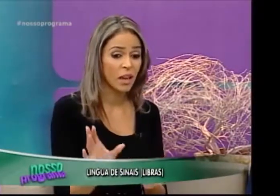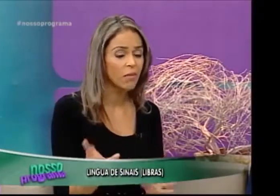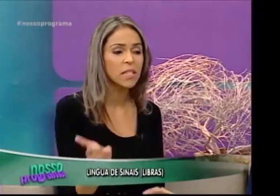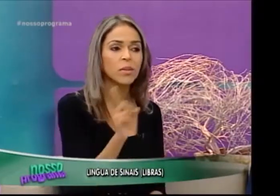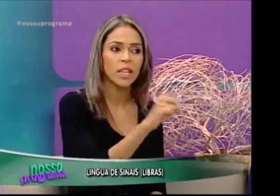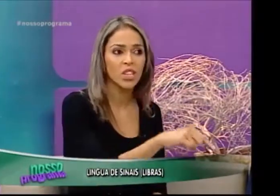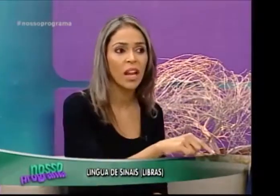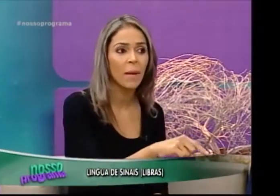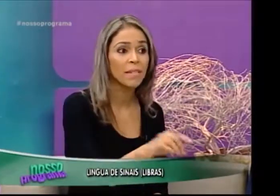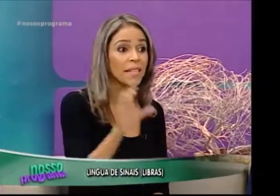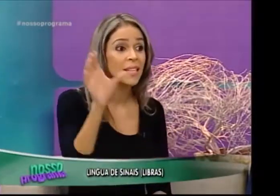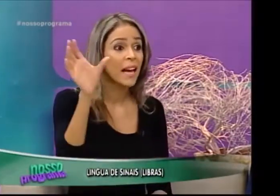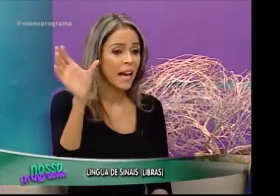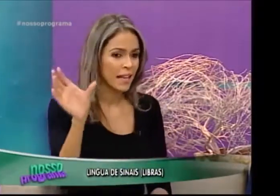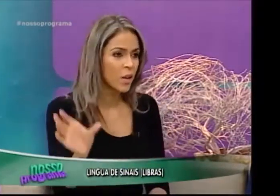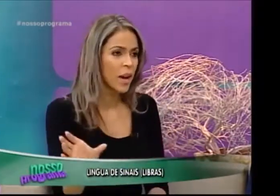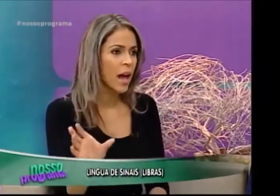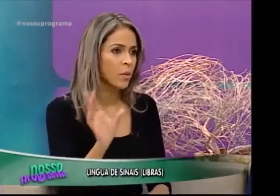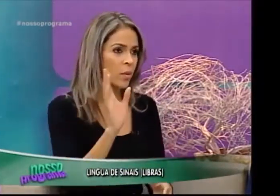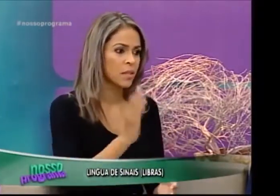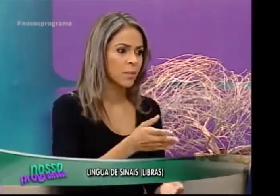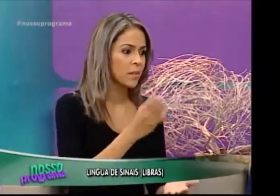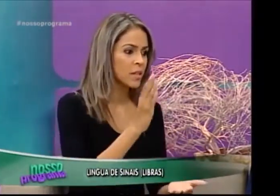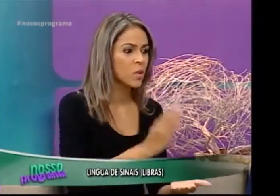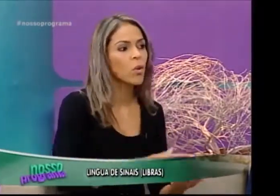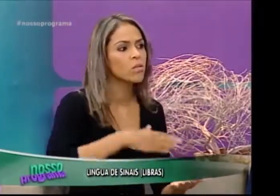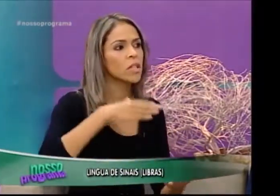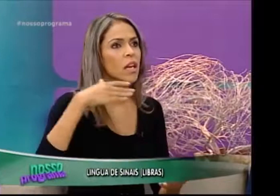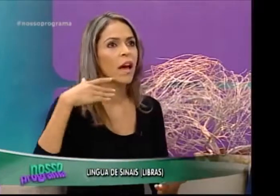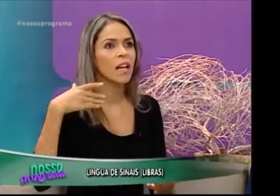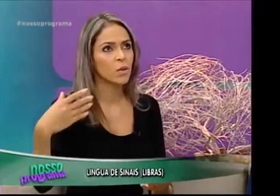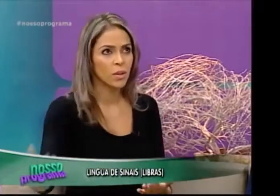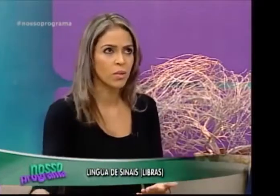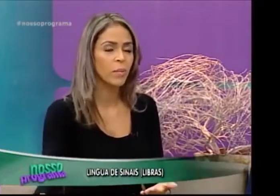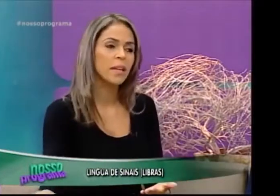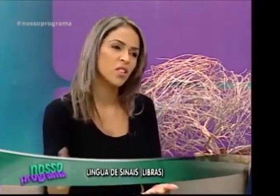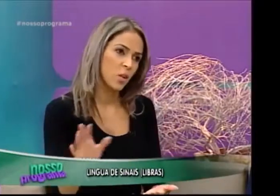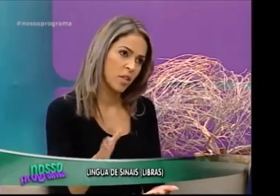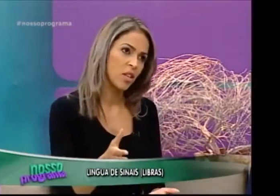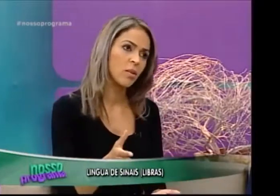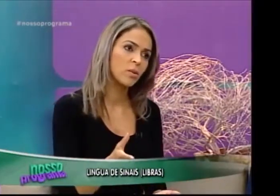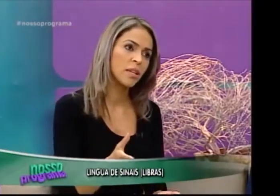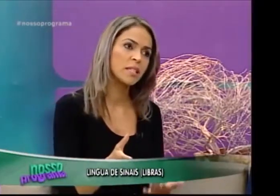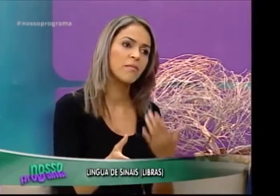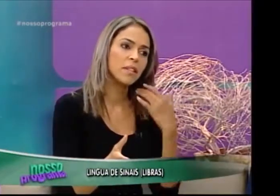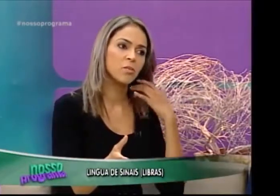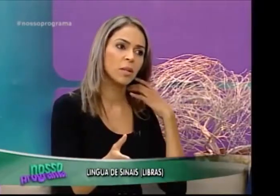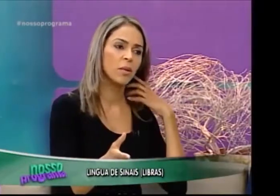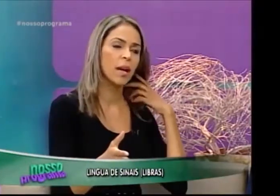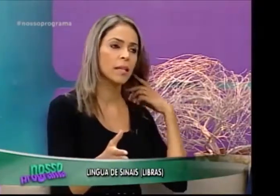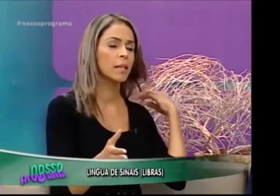talvez não esteja lá, mas aquele horário, por exemplo, das 11 às 4 da manhã, que geralmente a reunião deles é feita de madrugada.